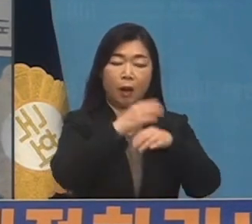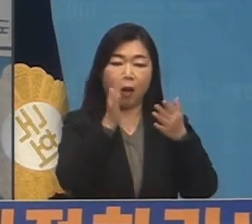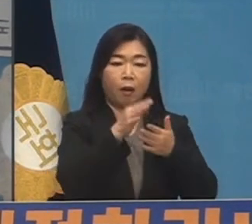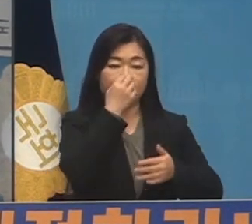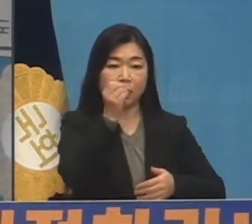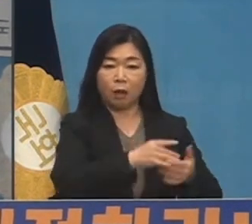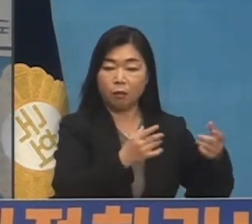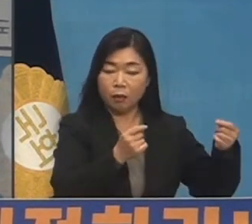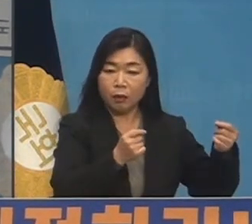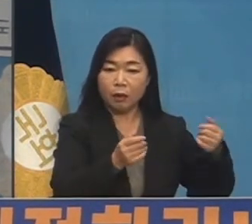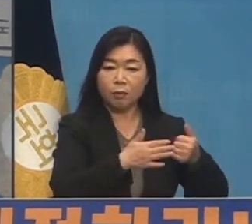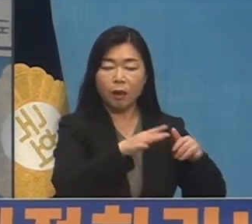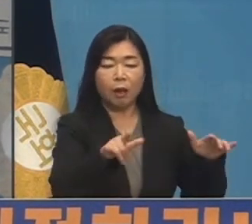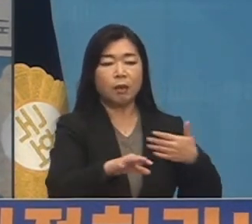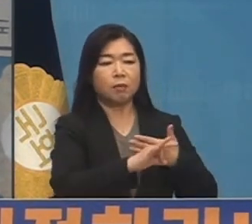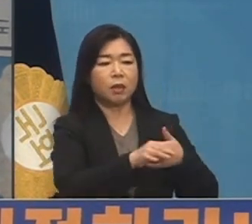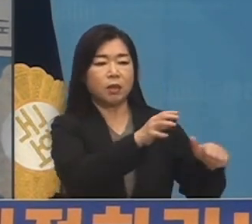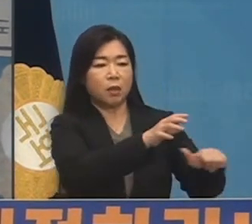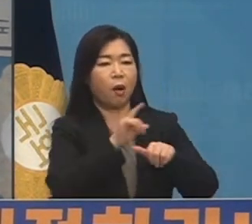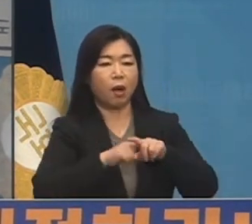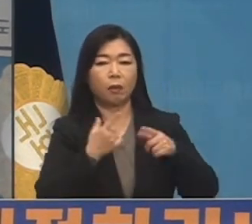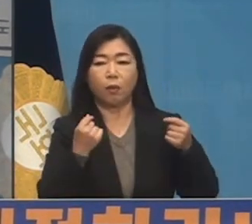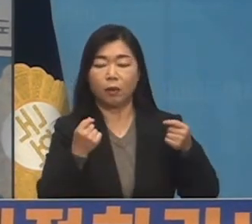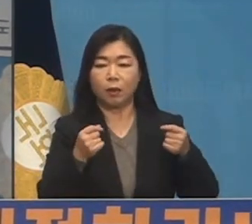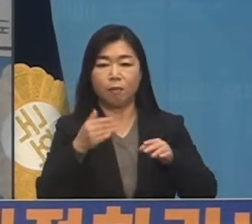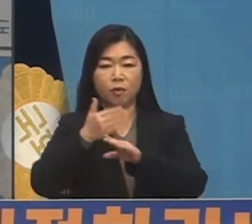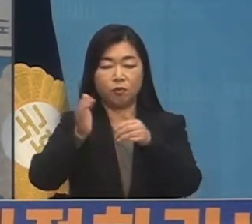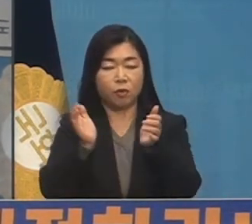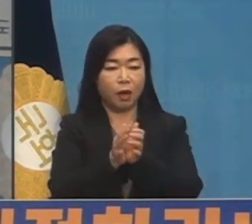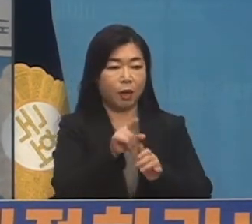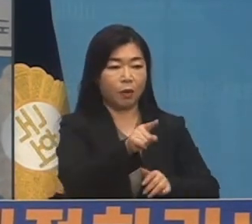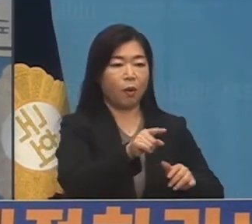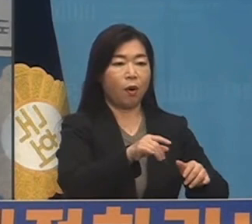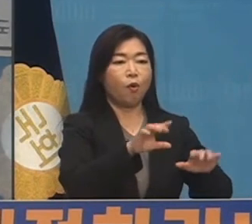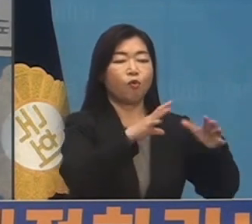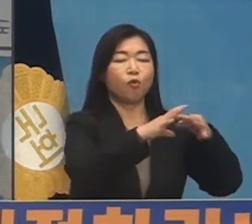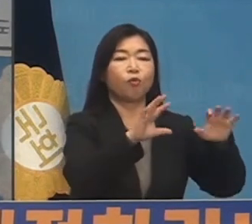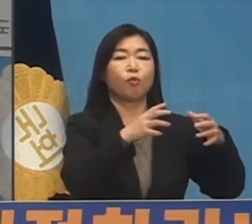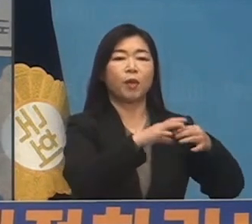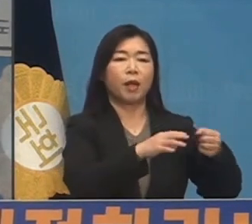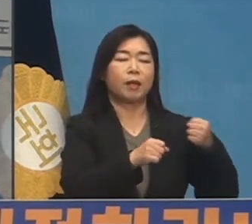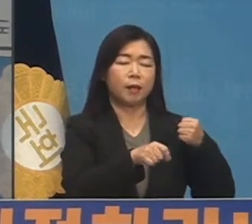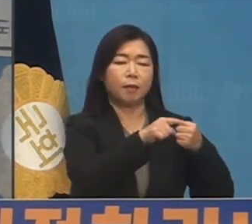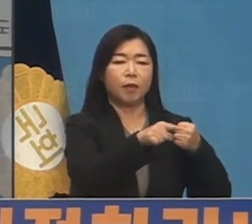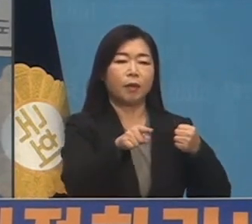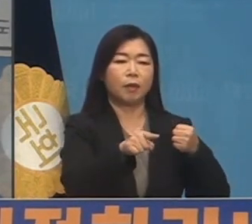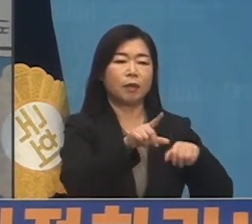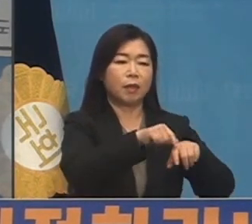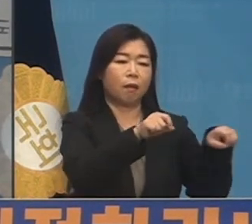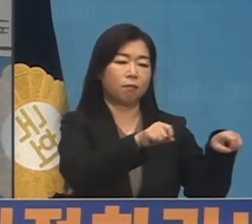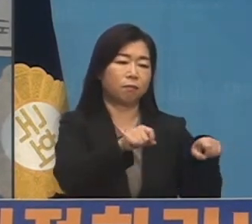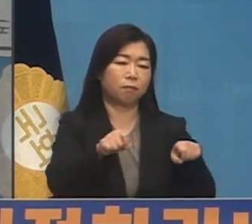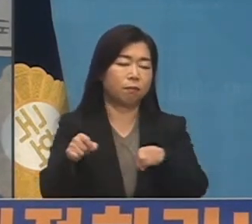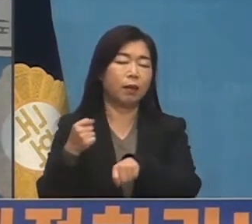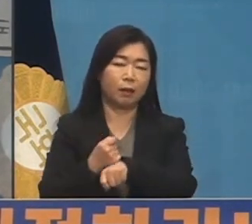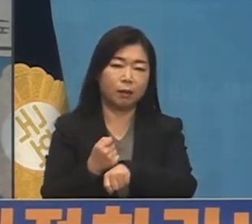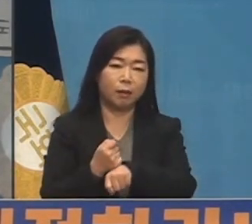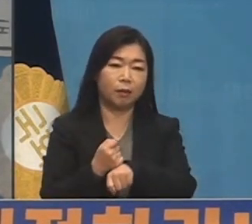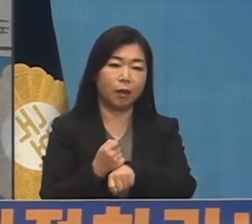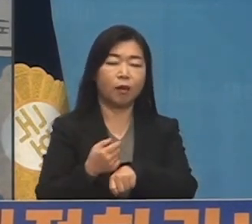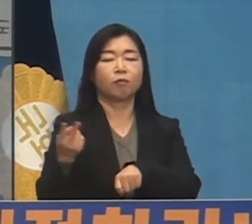이런 사회적 경제를 들러리로 만든 더불어민주당과 민생법안을 시간 끌기로 일관하는